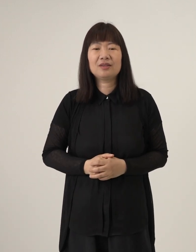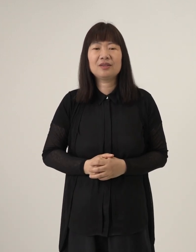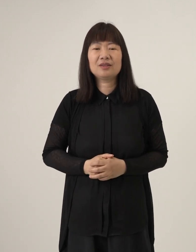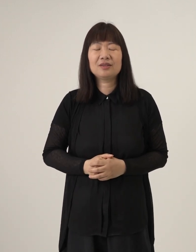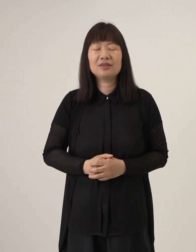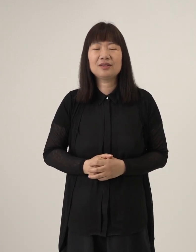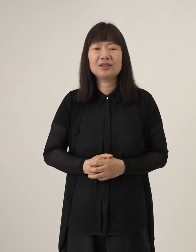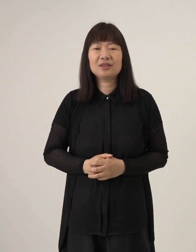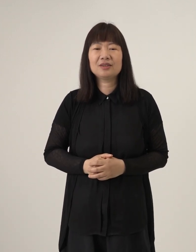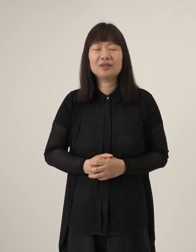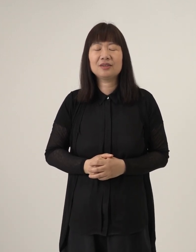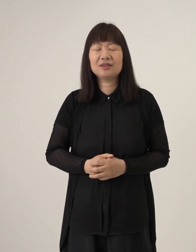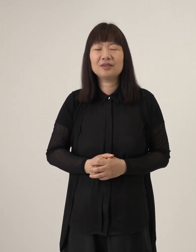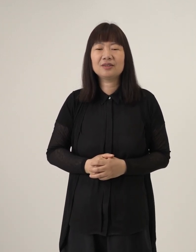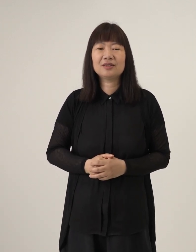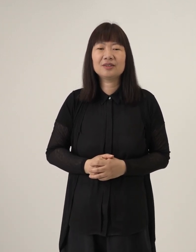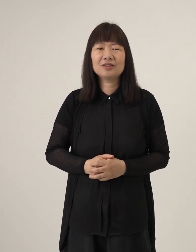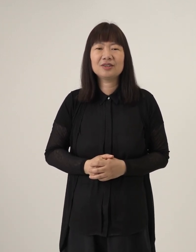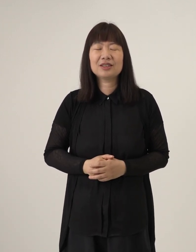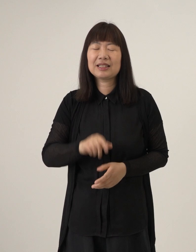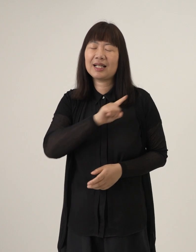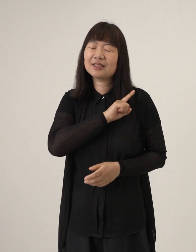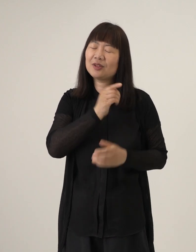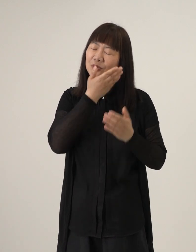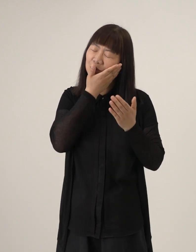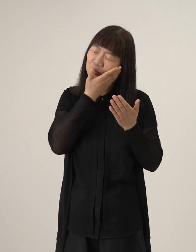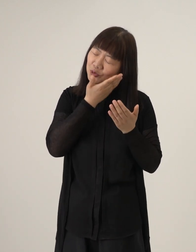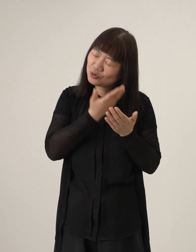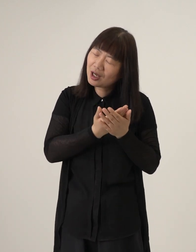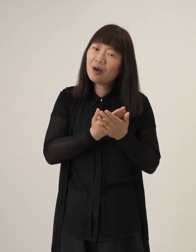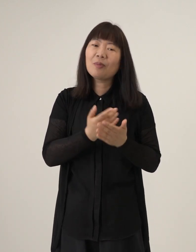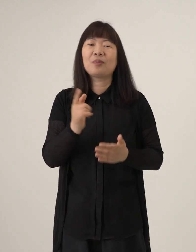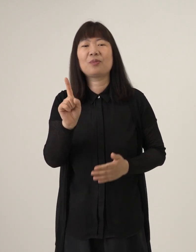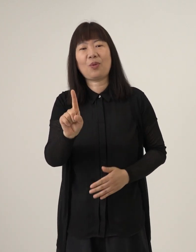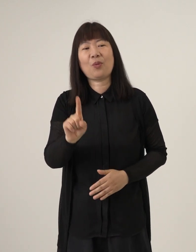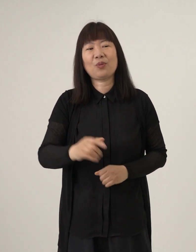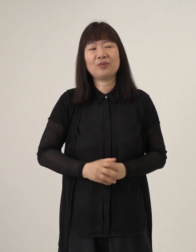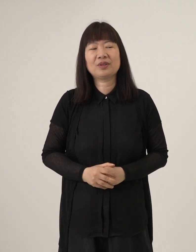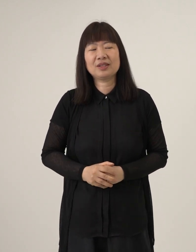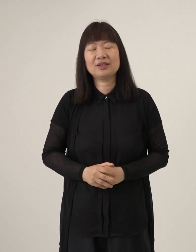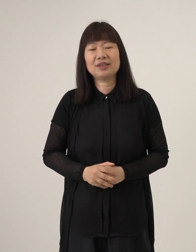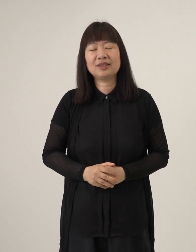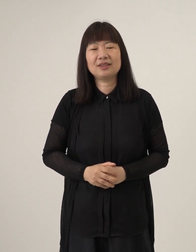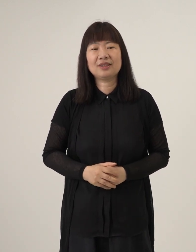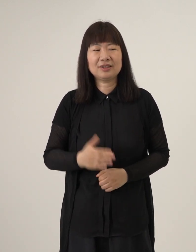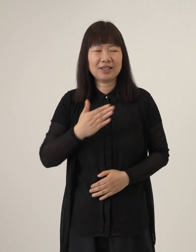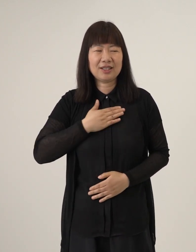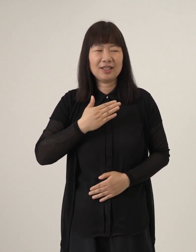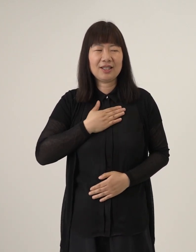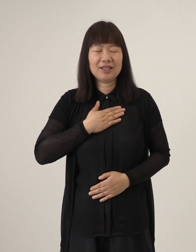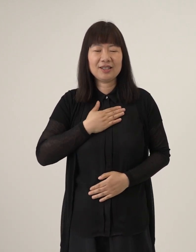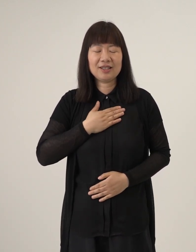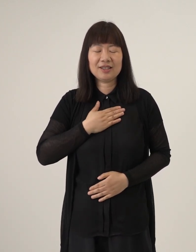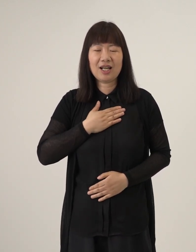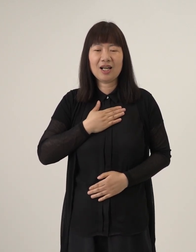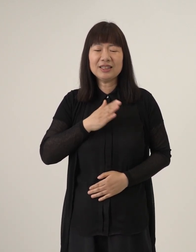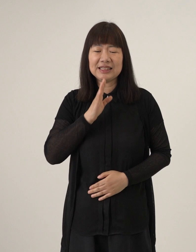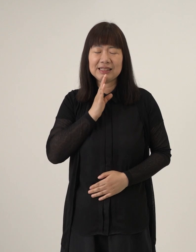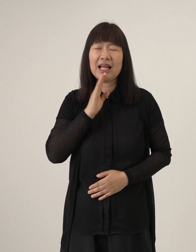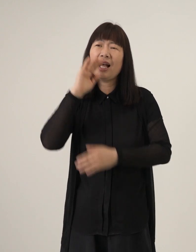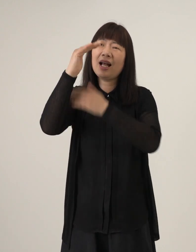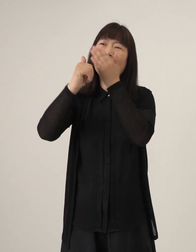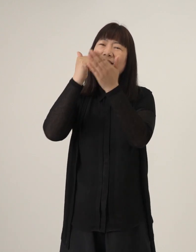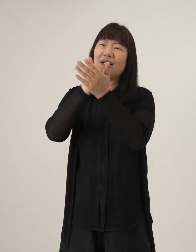무슨 모습으로 살아가든 그보다 중요한 게 내게 정말 그 현장에서 하나님께 붙들린